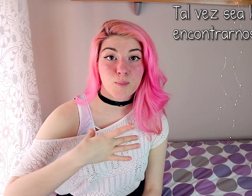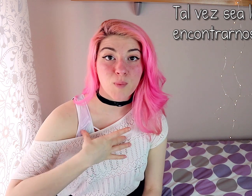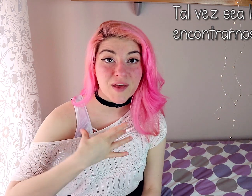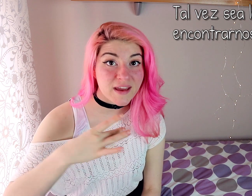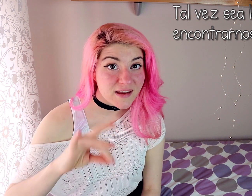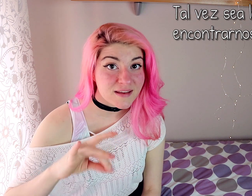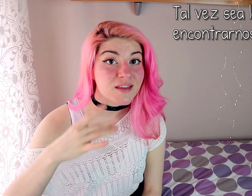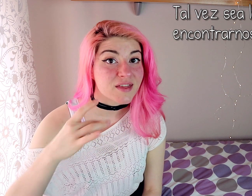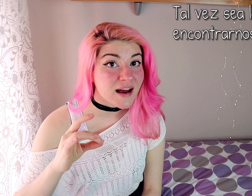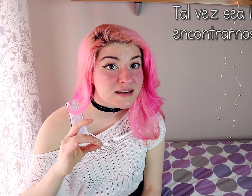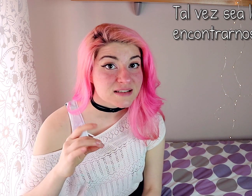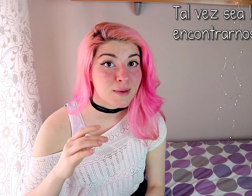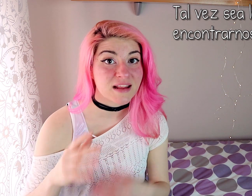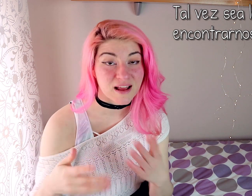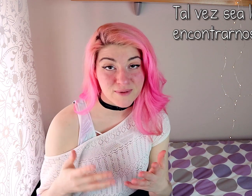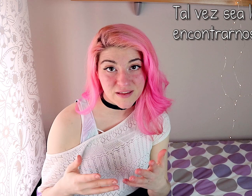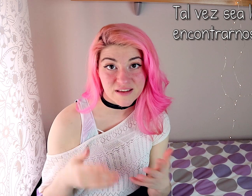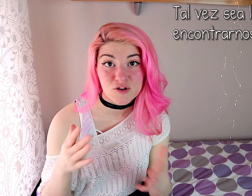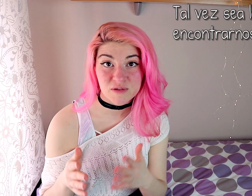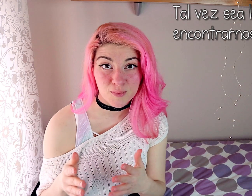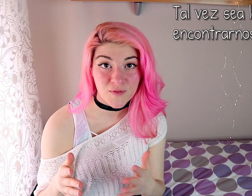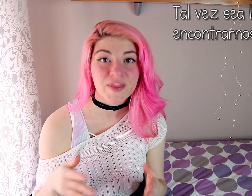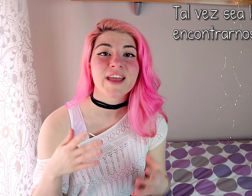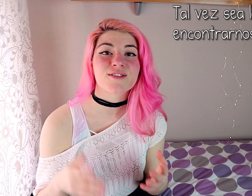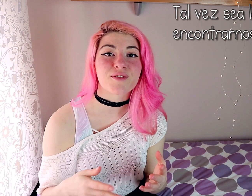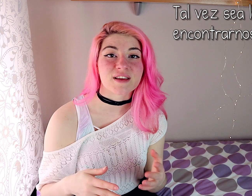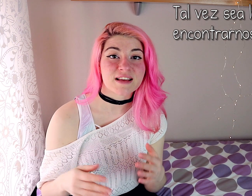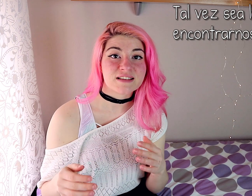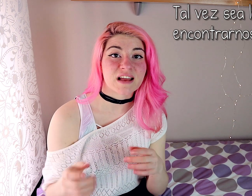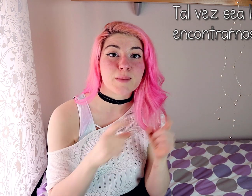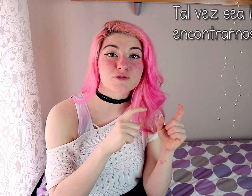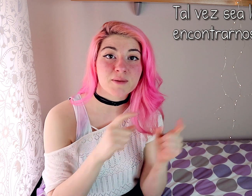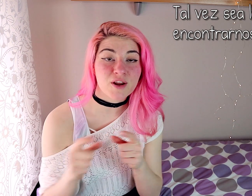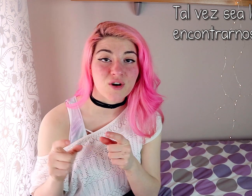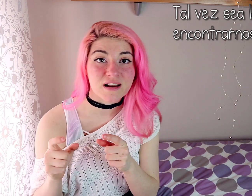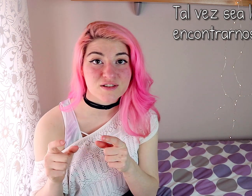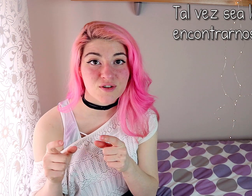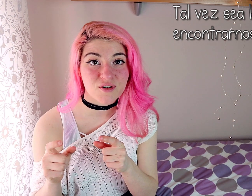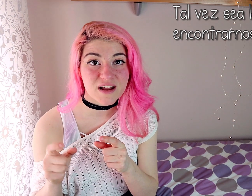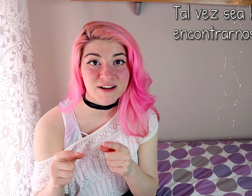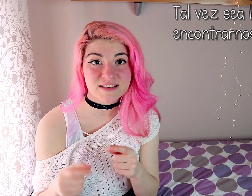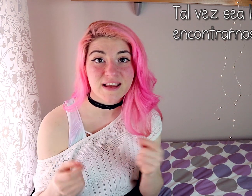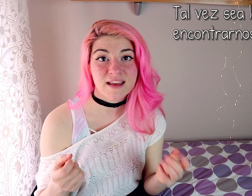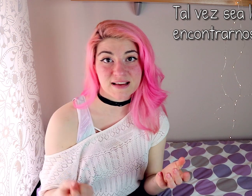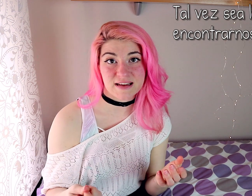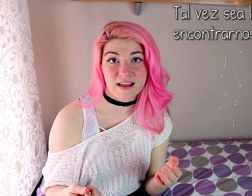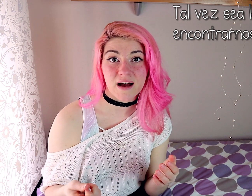puede, quizás, ¿vale? Tal vez es lo mismo. Entonces, signamos primero el resto de la frase que sería